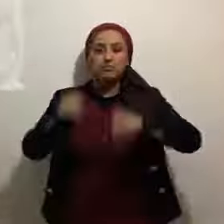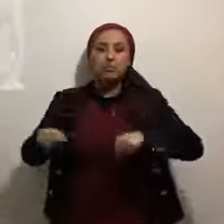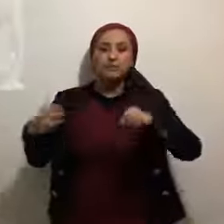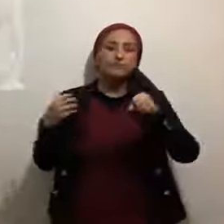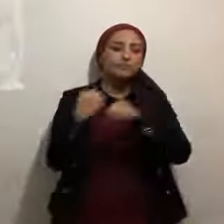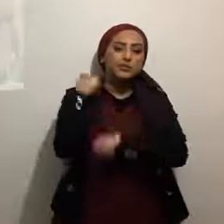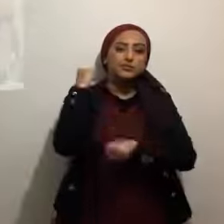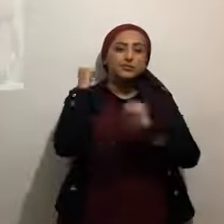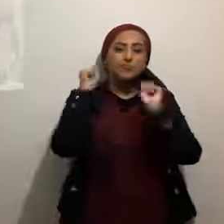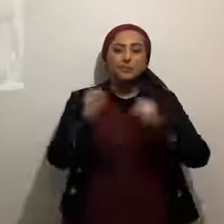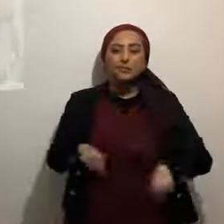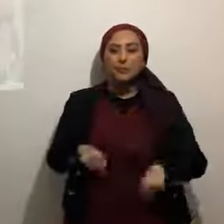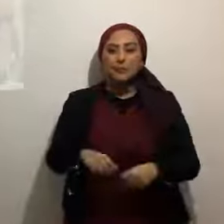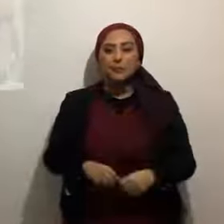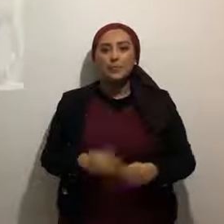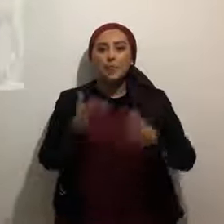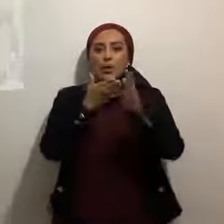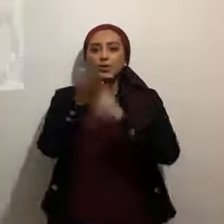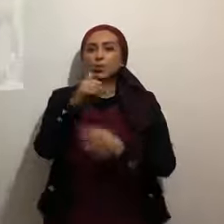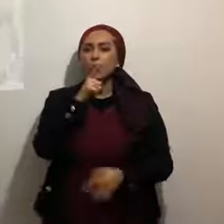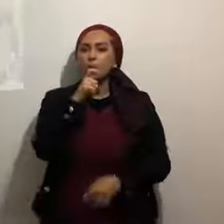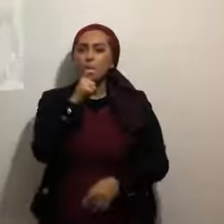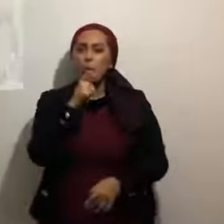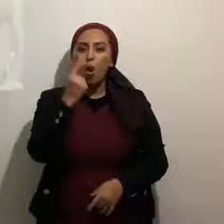lograron. ¿A través de quién? De un hombre